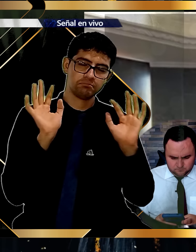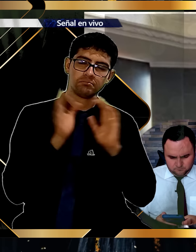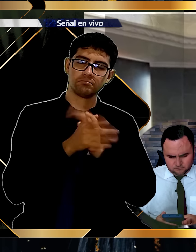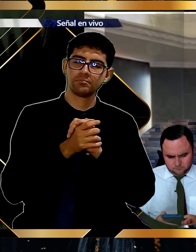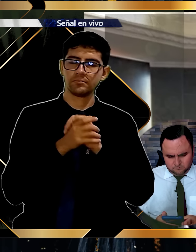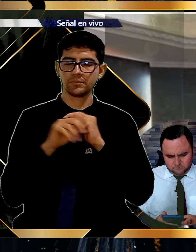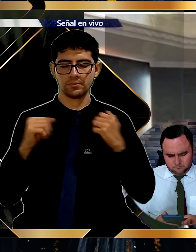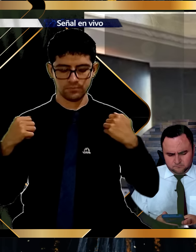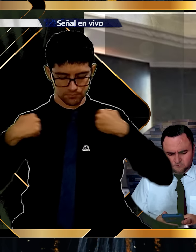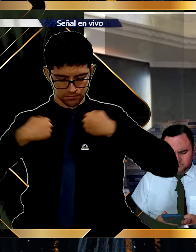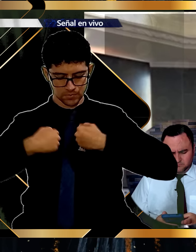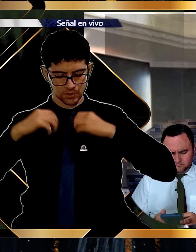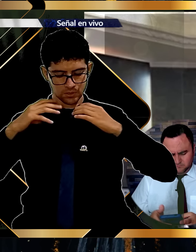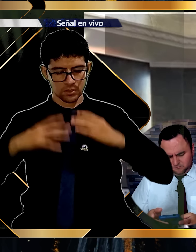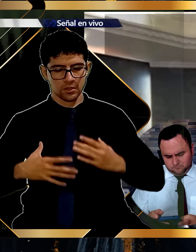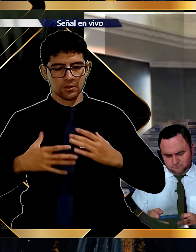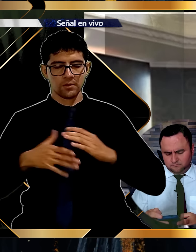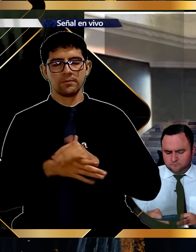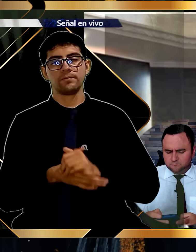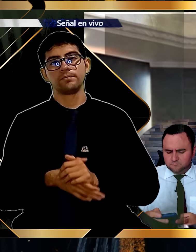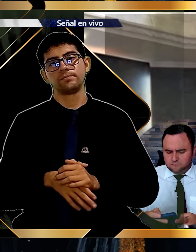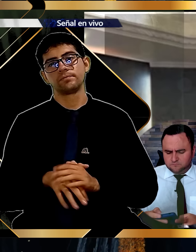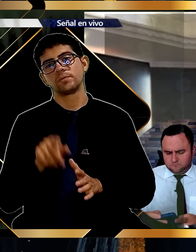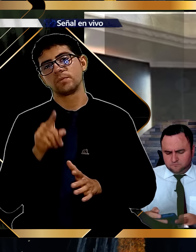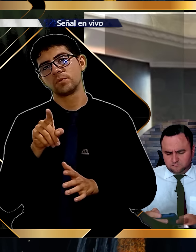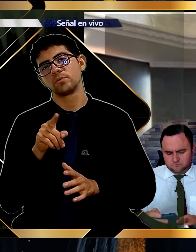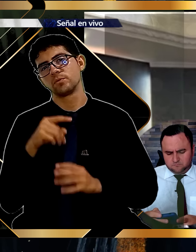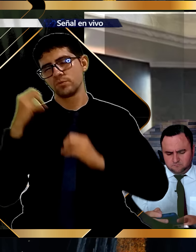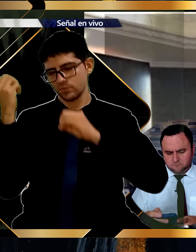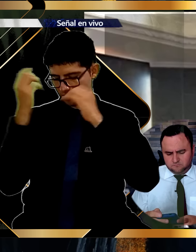¿Y tú estás desnudo o estás vestido?